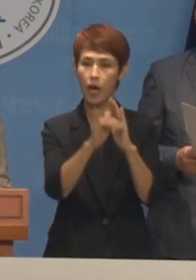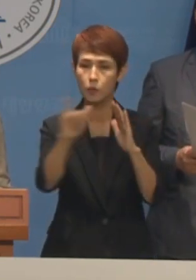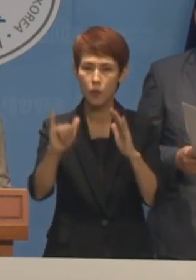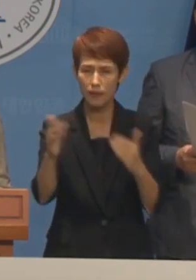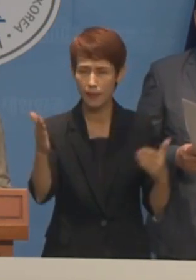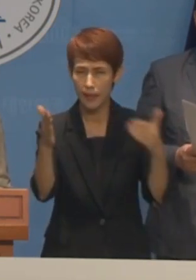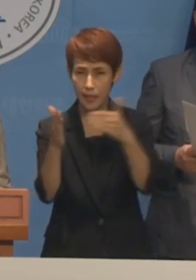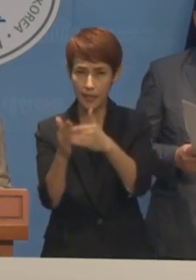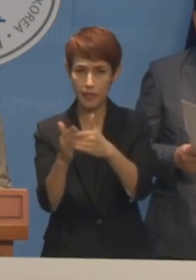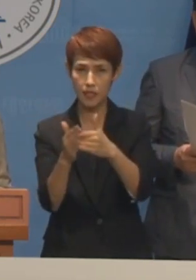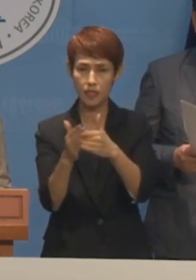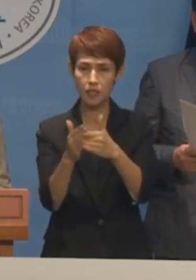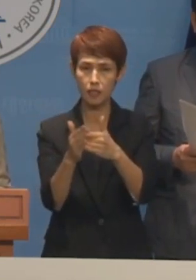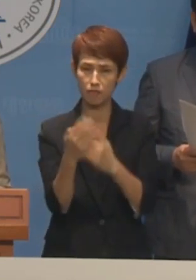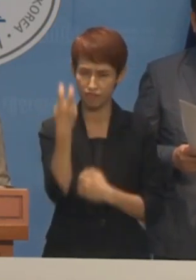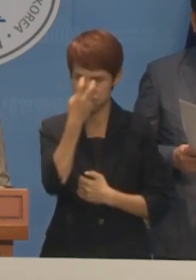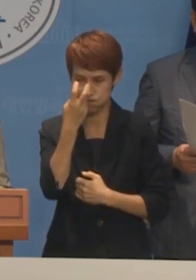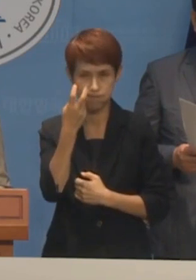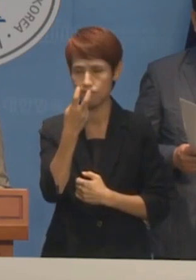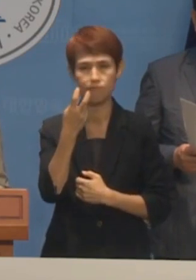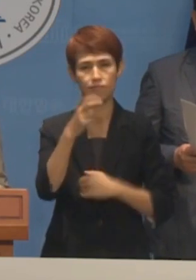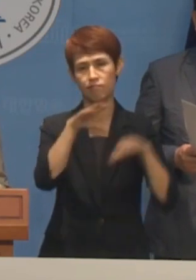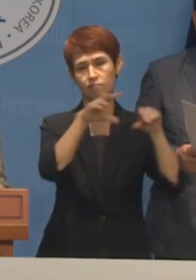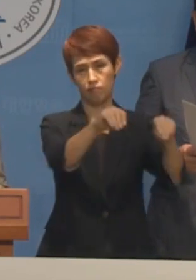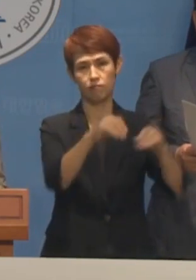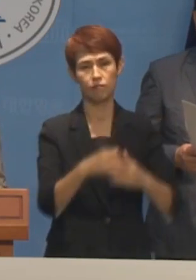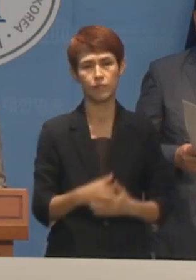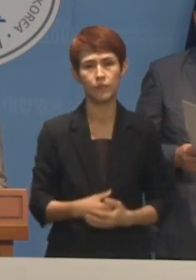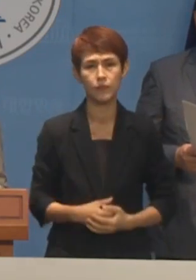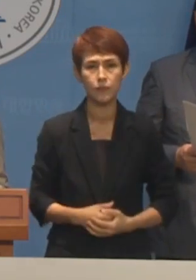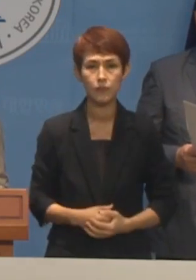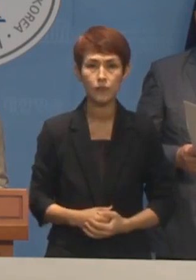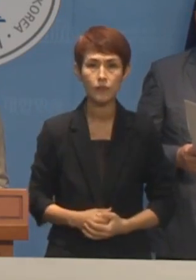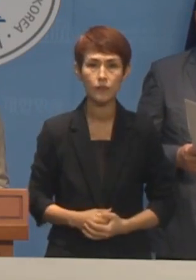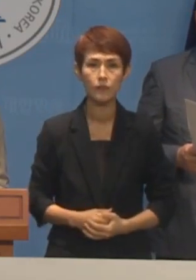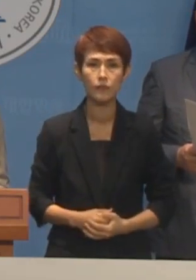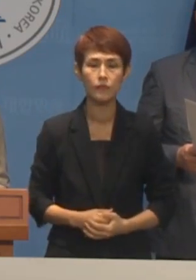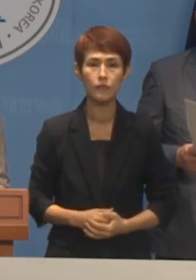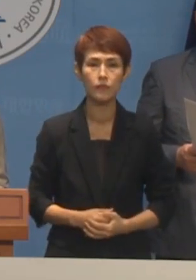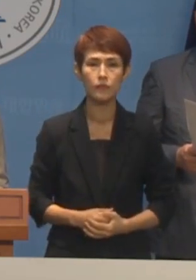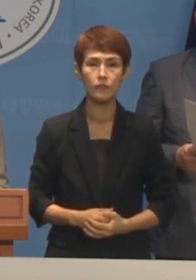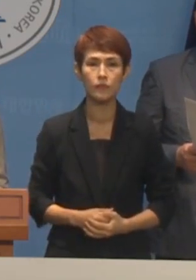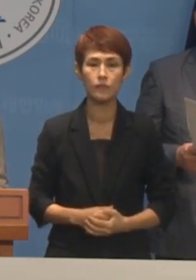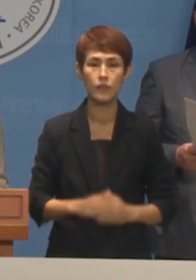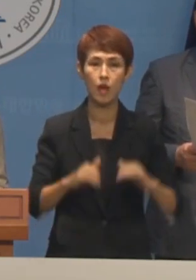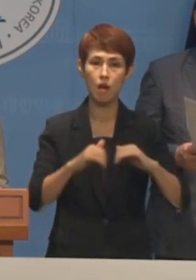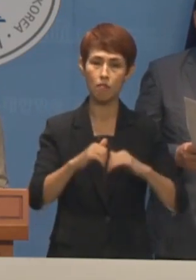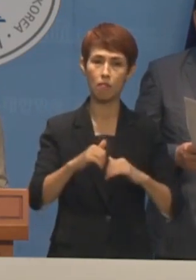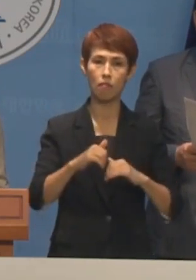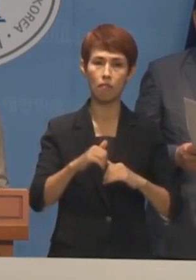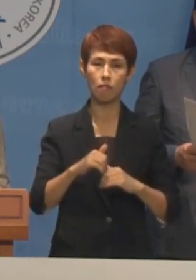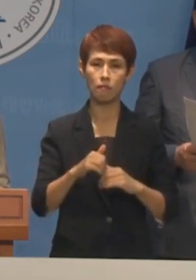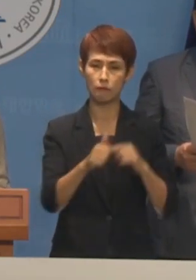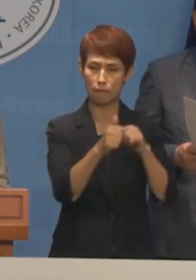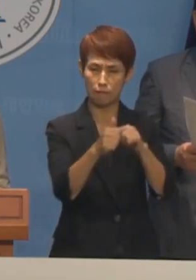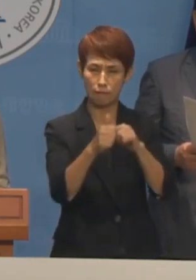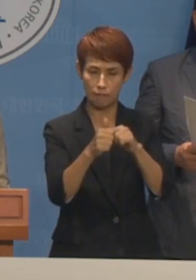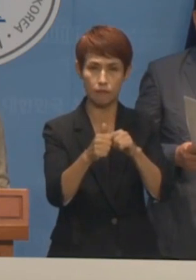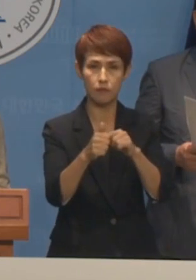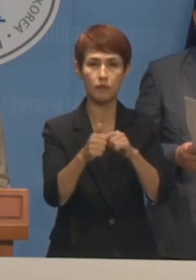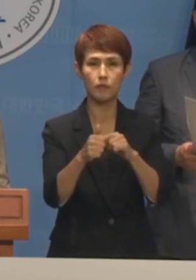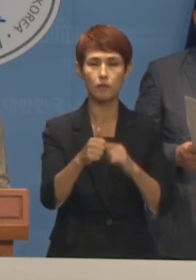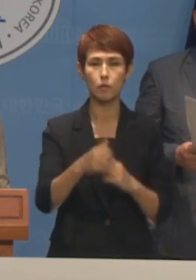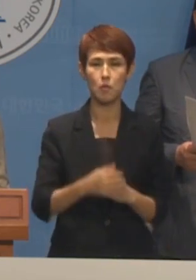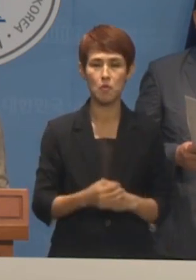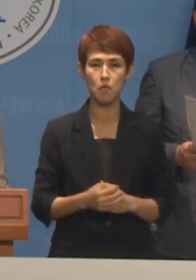대한 무분별한 확대 수사도 금하도록 했습니다. 다음으로 불리한 진술 강요, 부당한